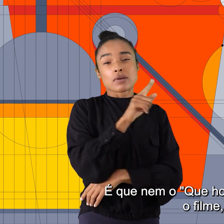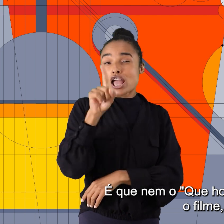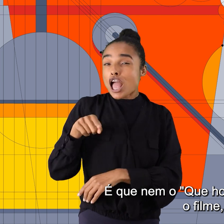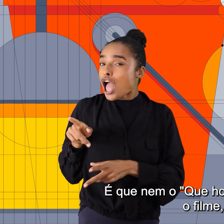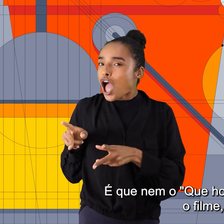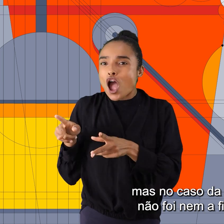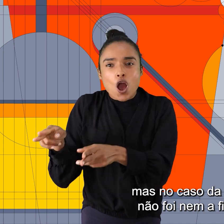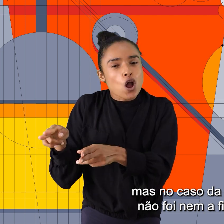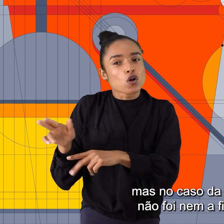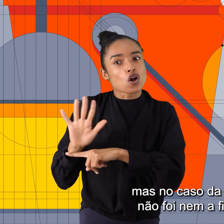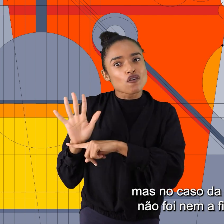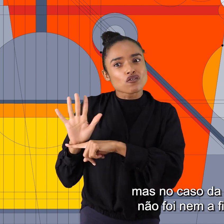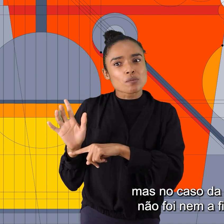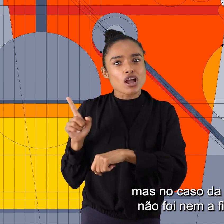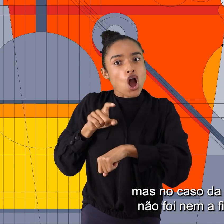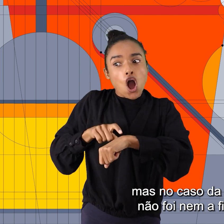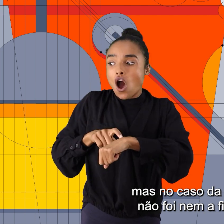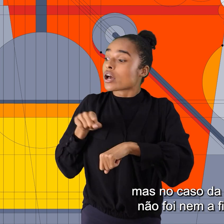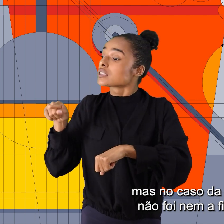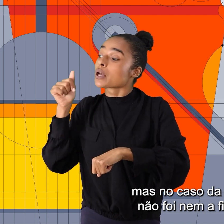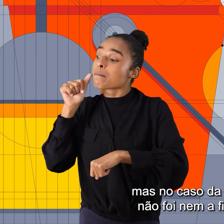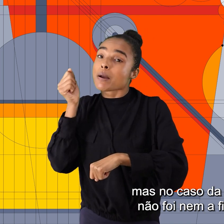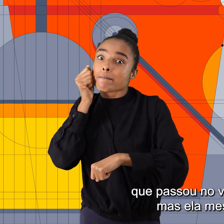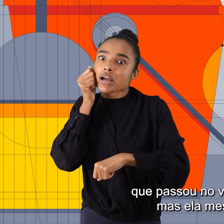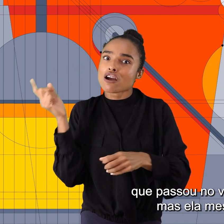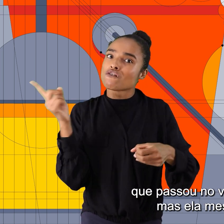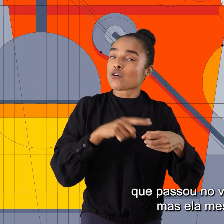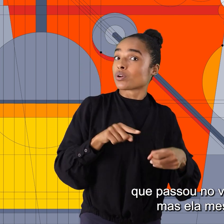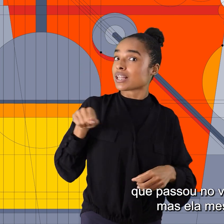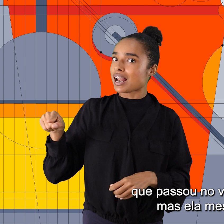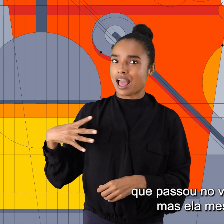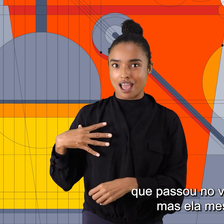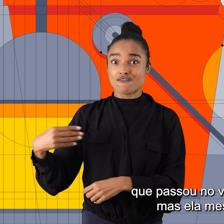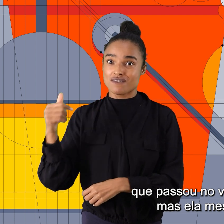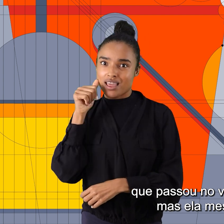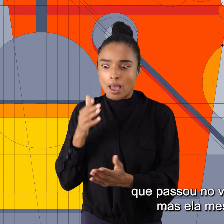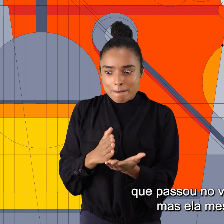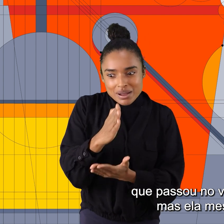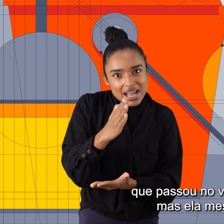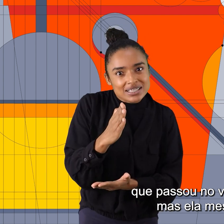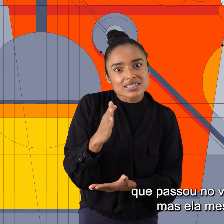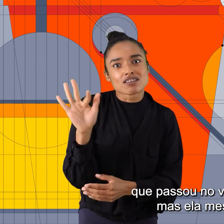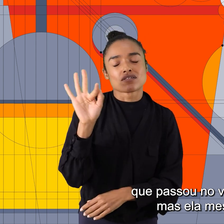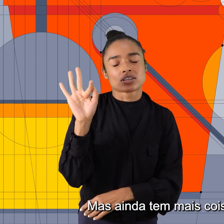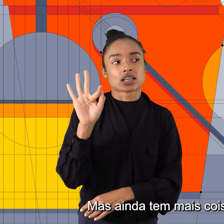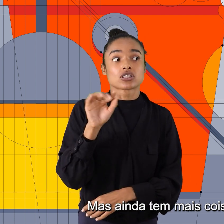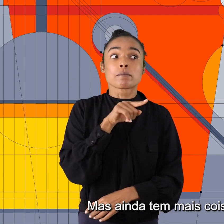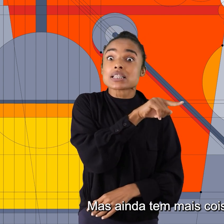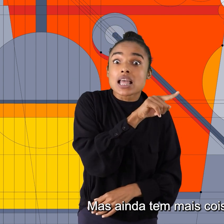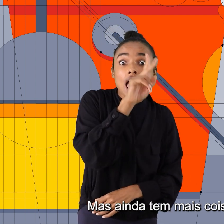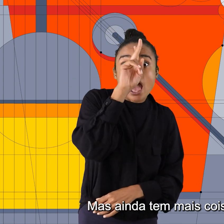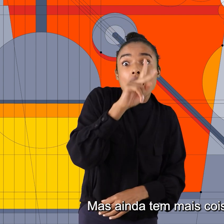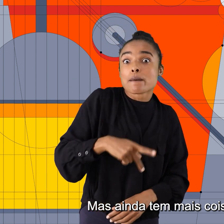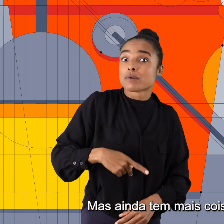Volta, o filme, mas no caso da Lucileide não foi nem a filha dela que passou no vestibular, mas ela mesma. Mas ainda